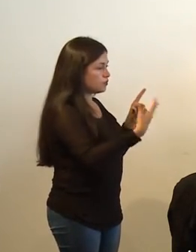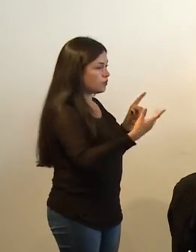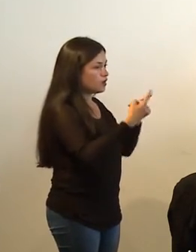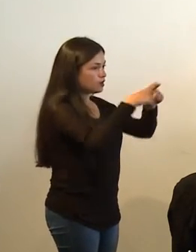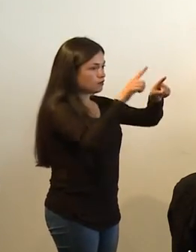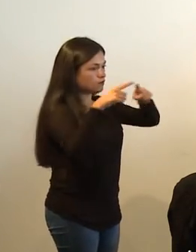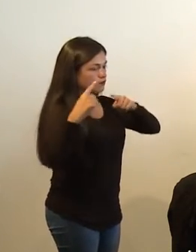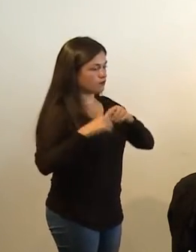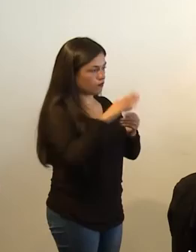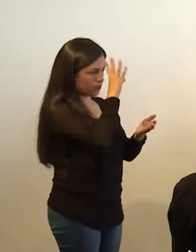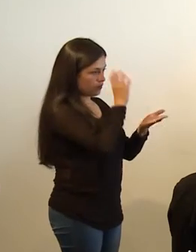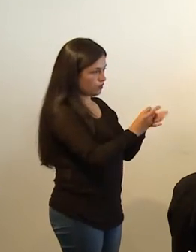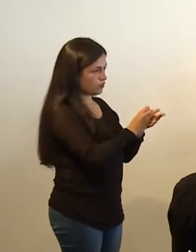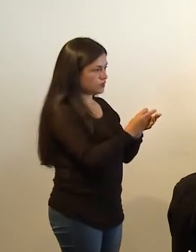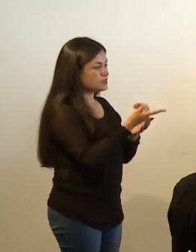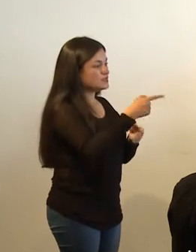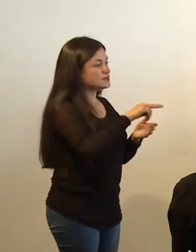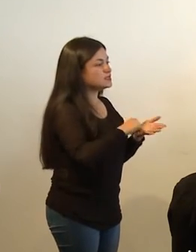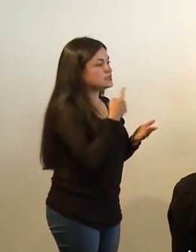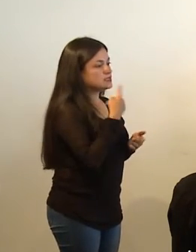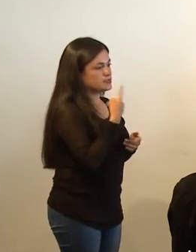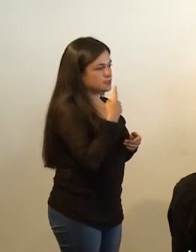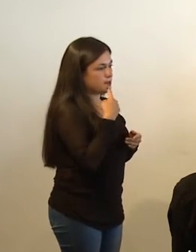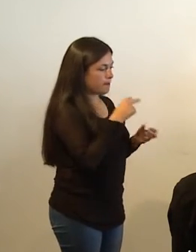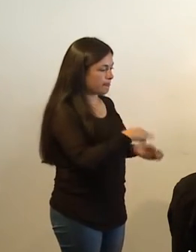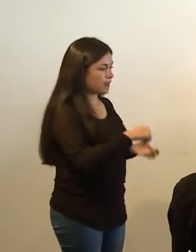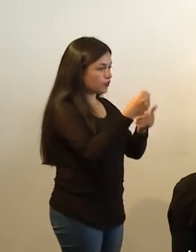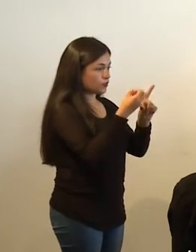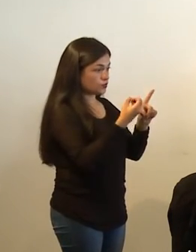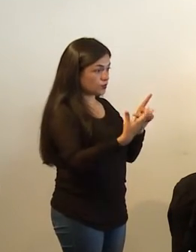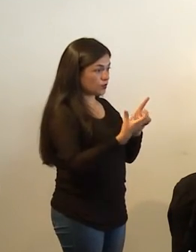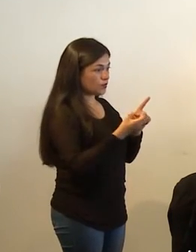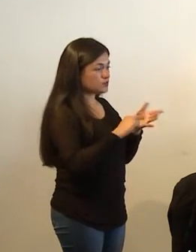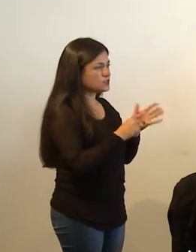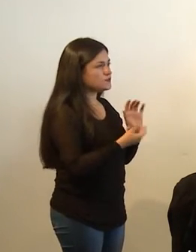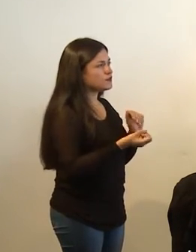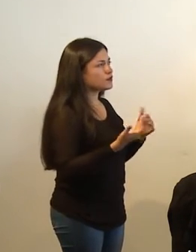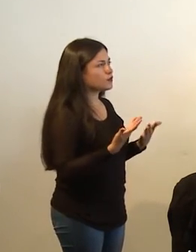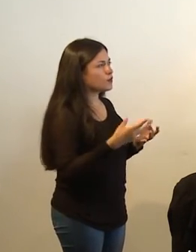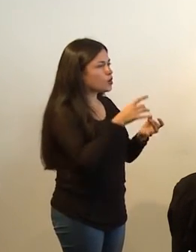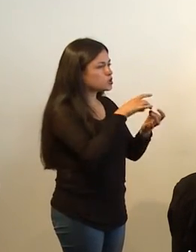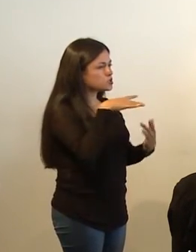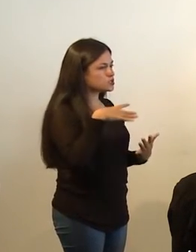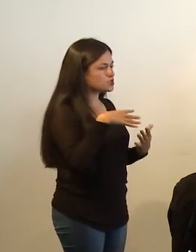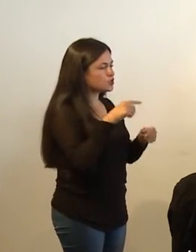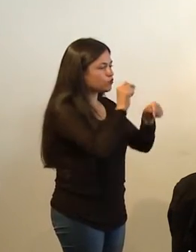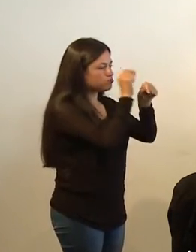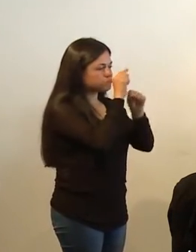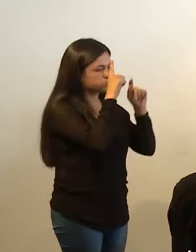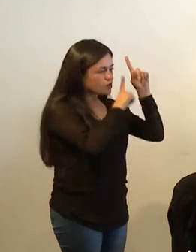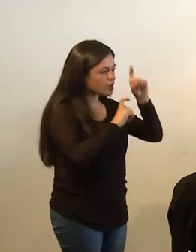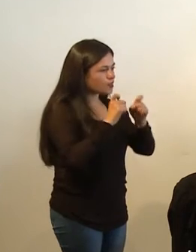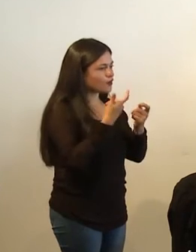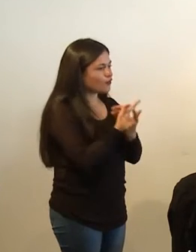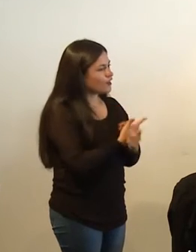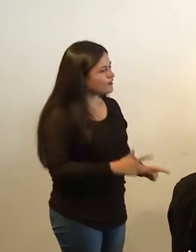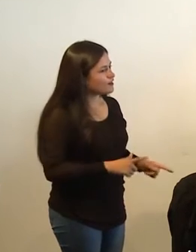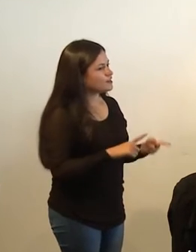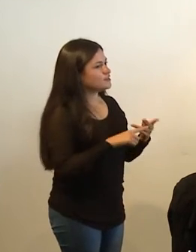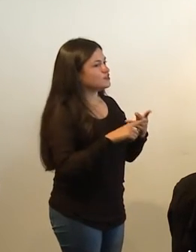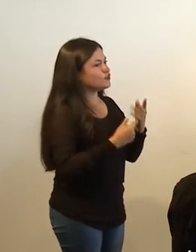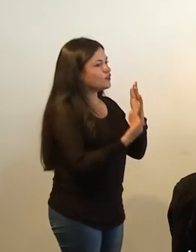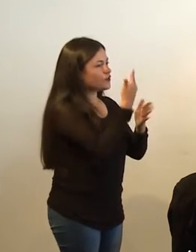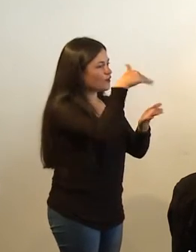que se han necesitado comprar, sino ahí ve, ahí la educación popular es portadora como de un sentido crítico, de un sentido emancipador, de